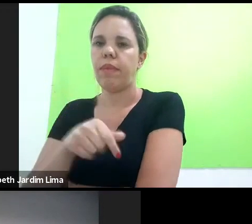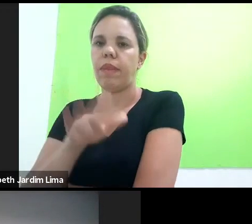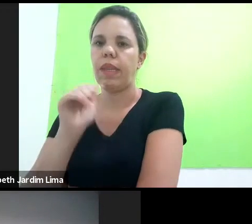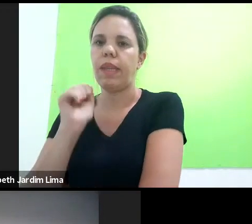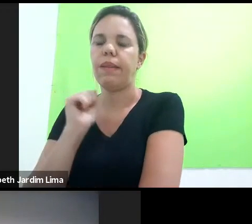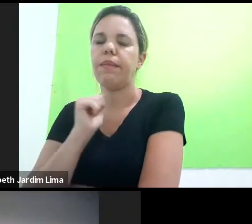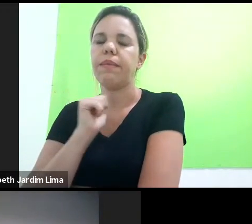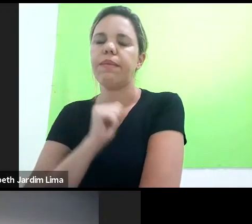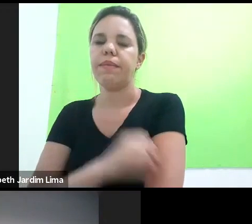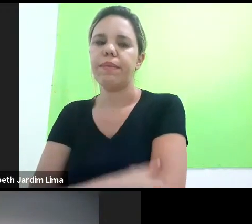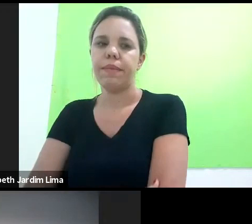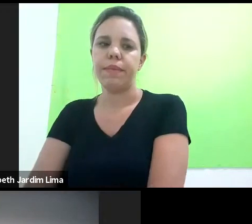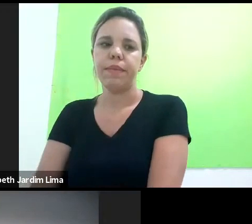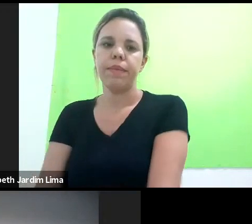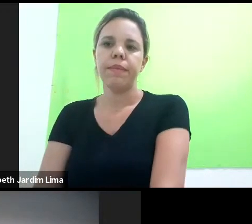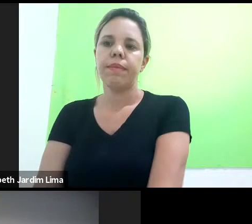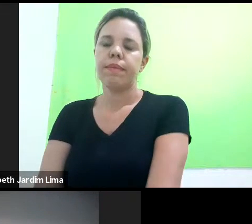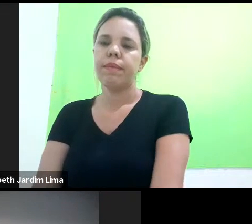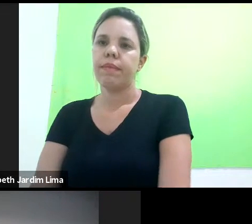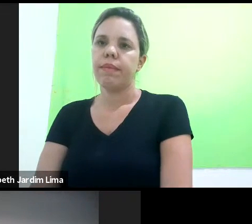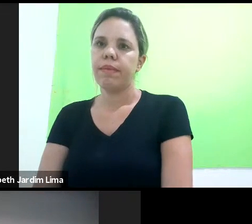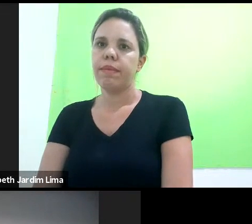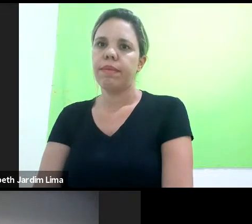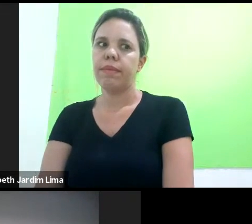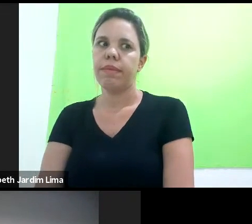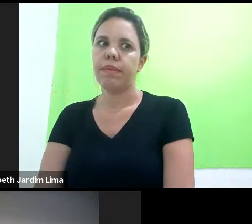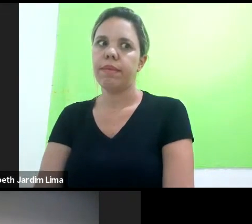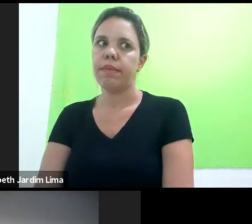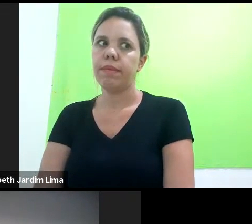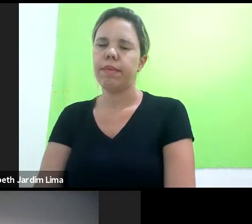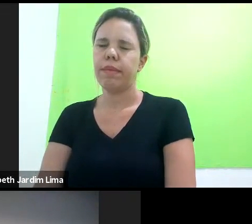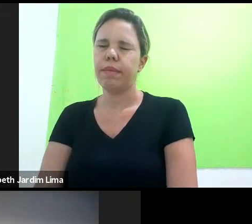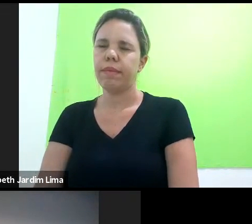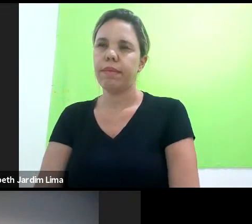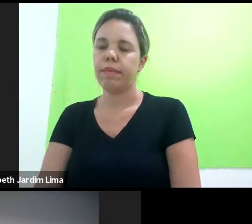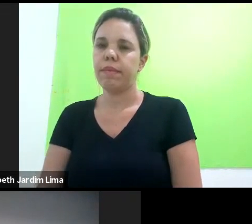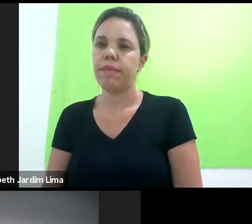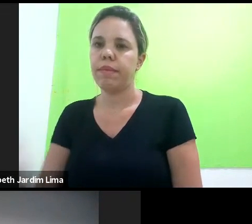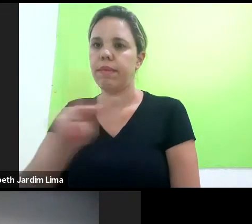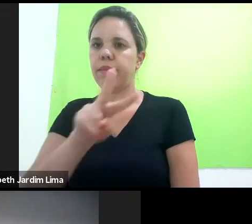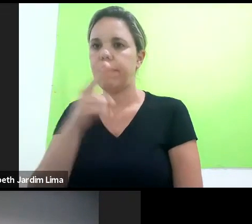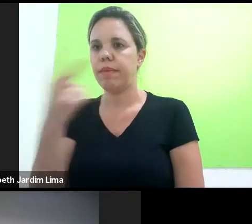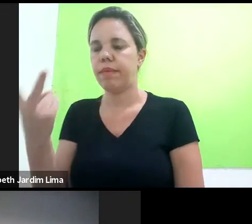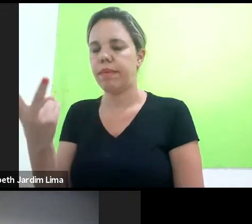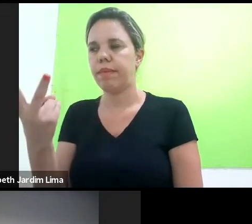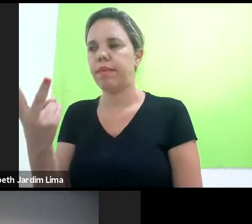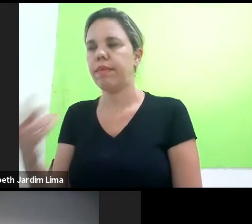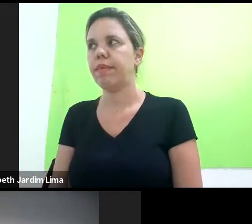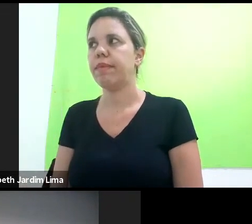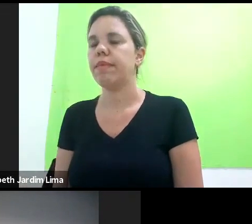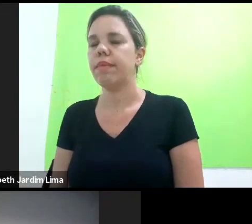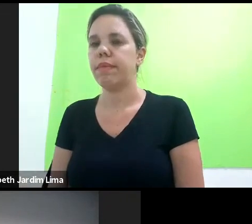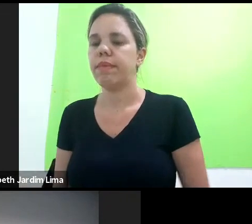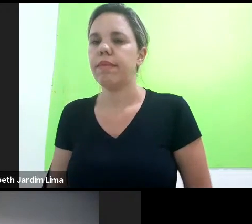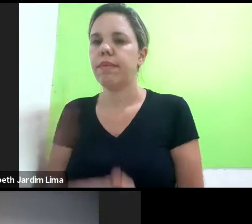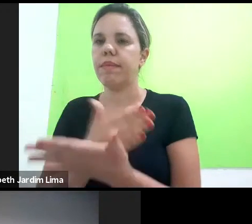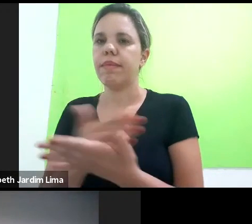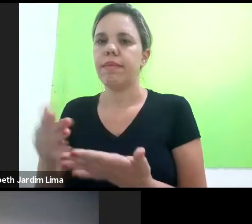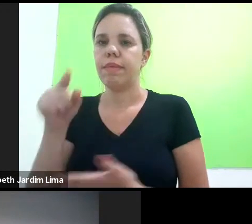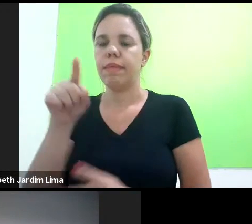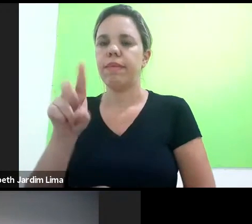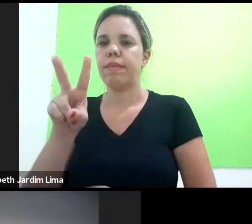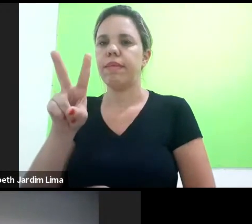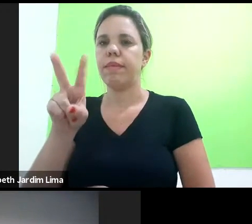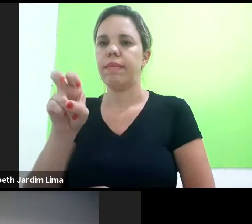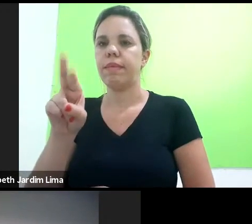aqui? Senão a gente inverte a nossa ordem. Vamos começar, então, com você, Versilene. Vocês